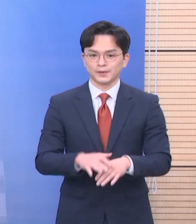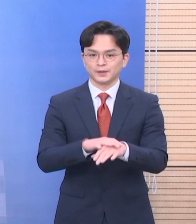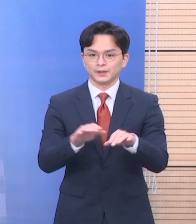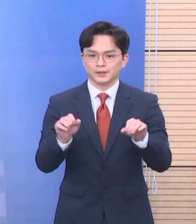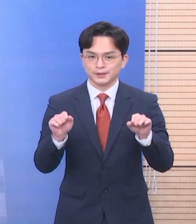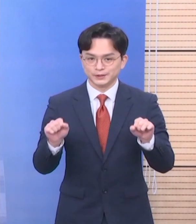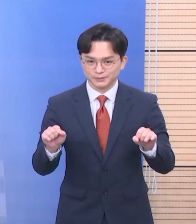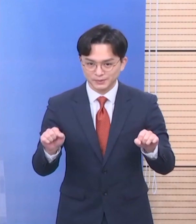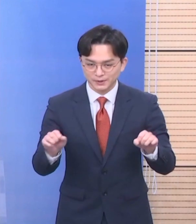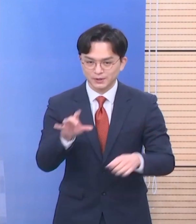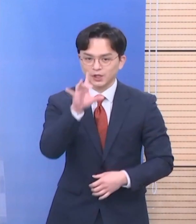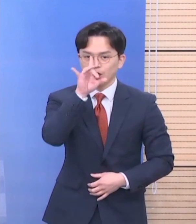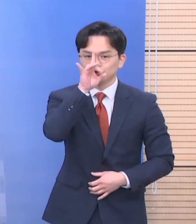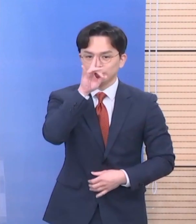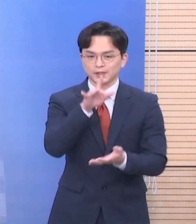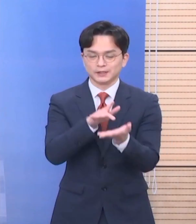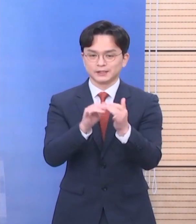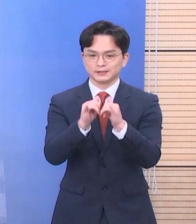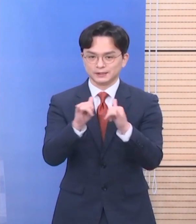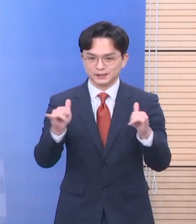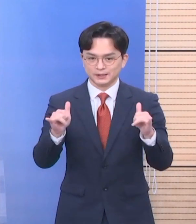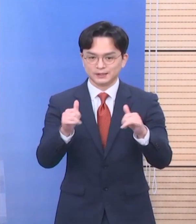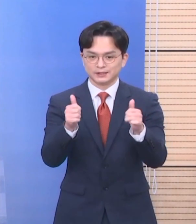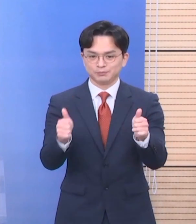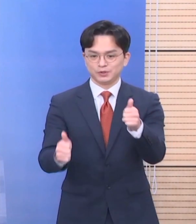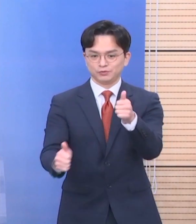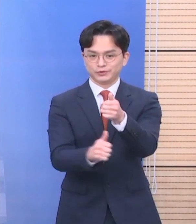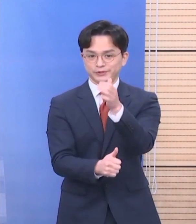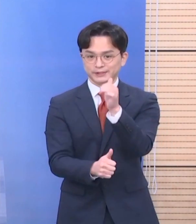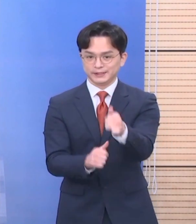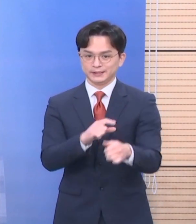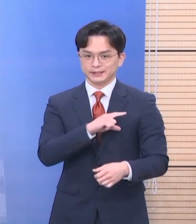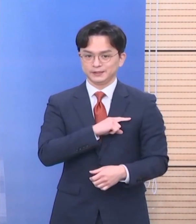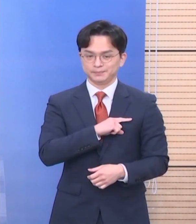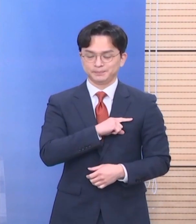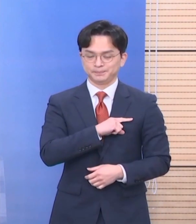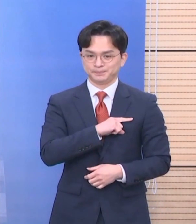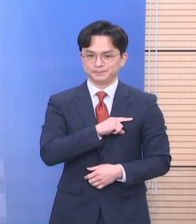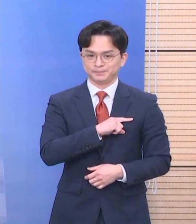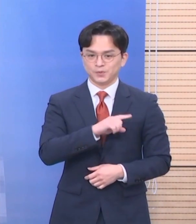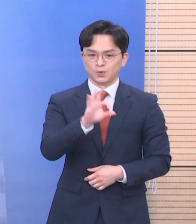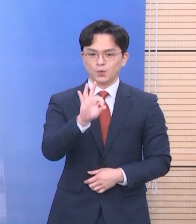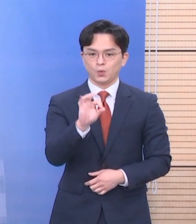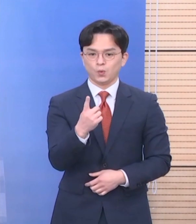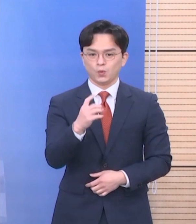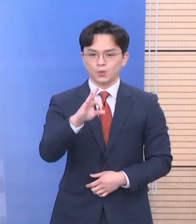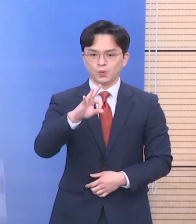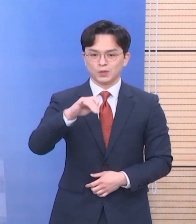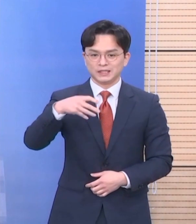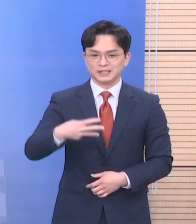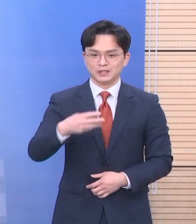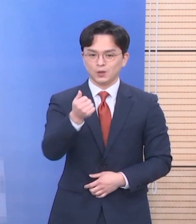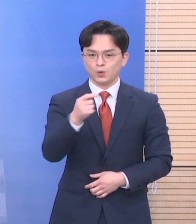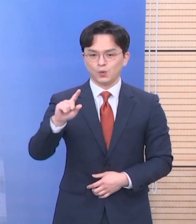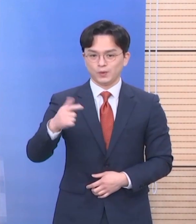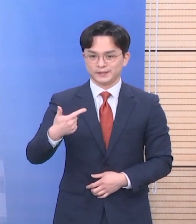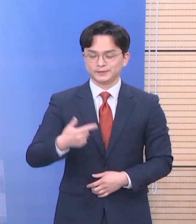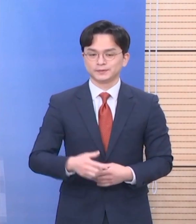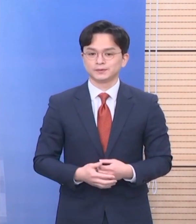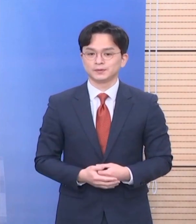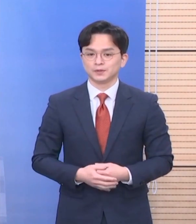안녕하십니까. 중앙약사심의위원회 위원장을 맡았던 가톨릭과대학 오일환 교수입니다.